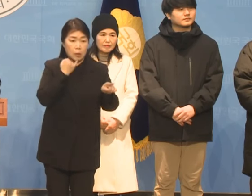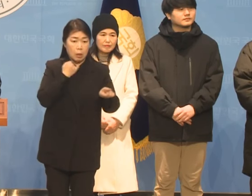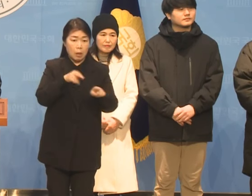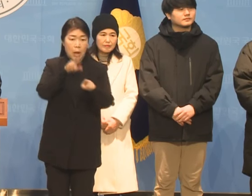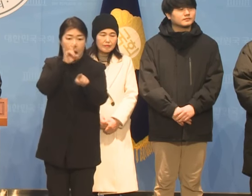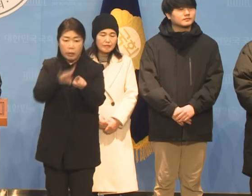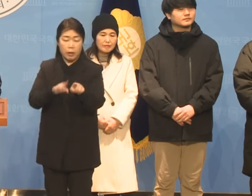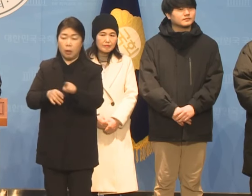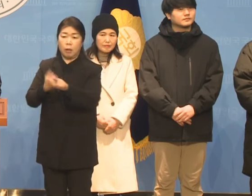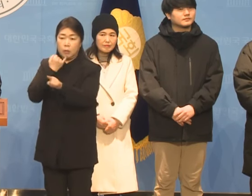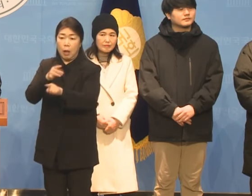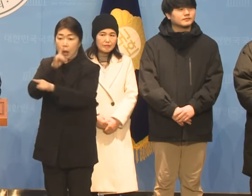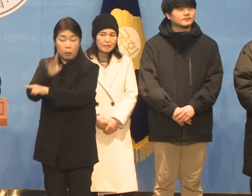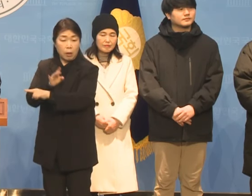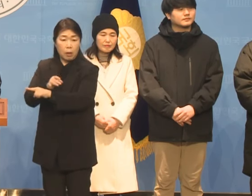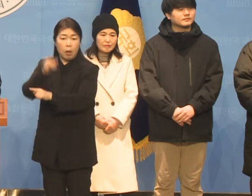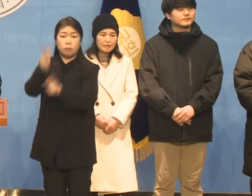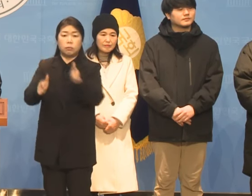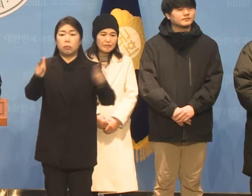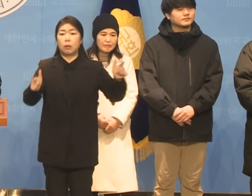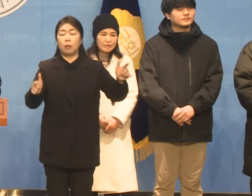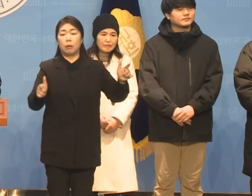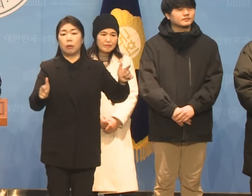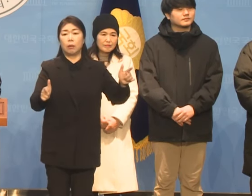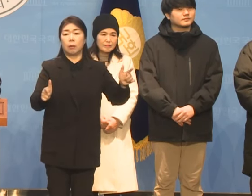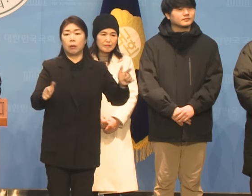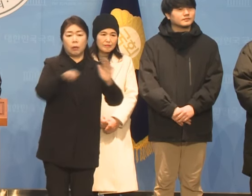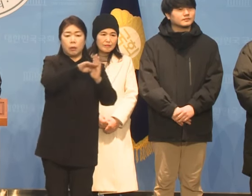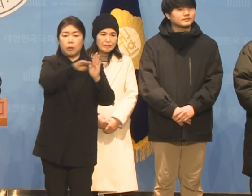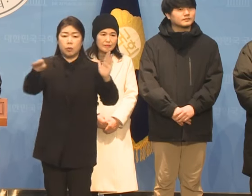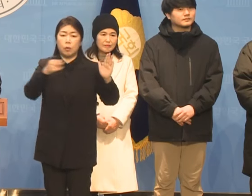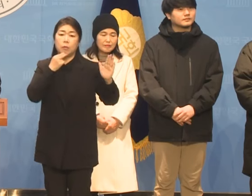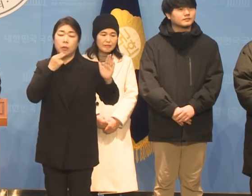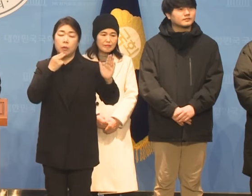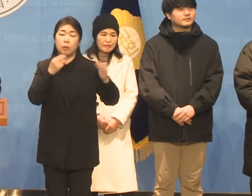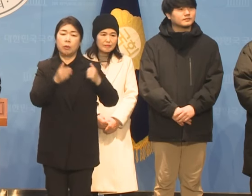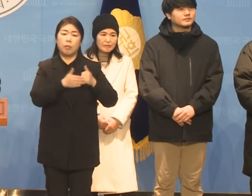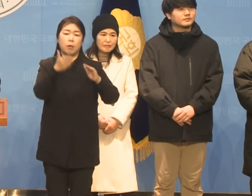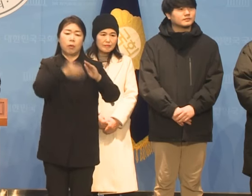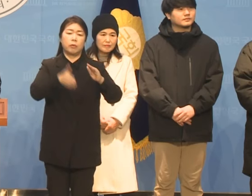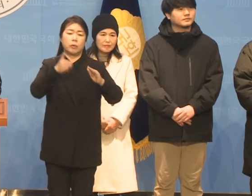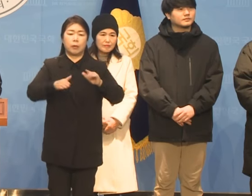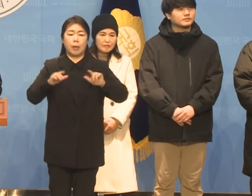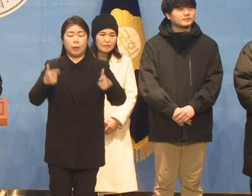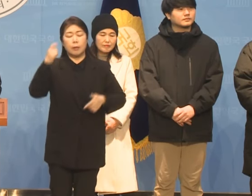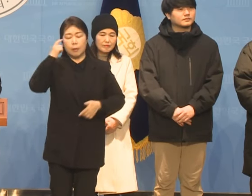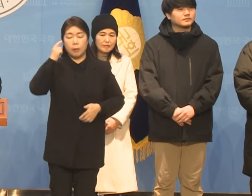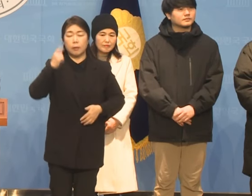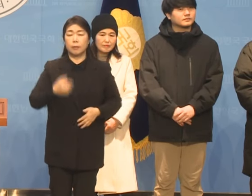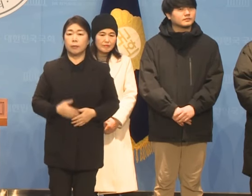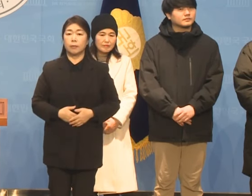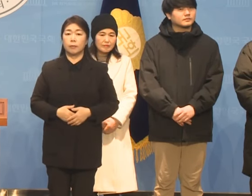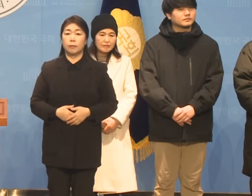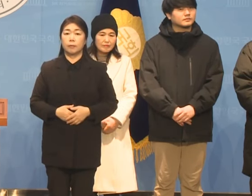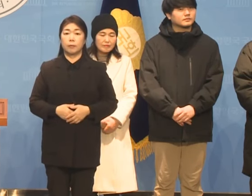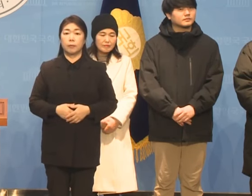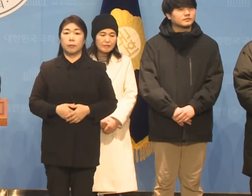없으면 당의 공적인 시스템이 무너지고 공정성이 무너질 수밖에 없습니다.